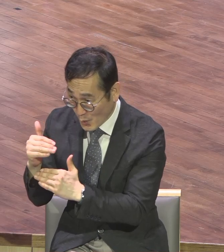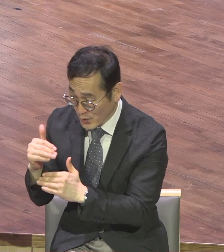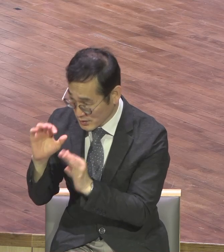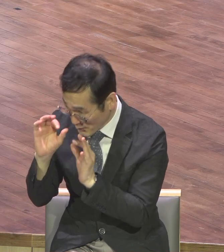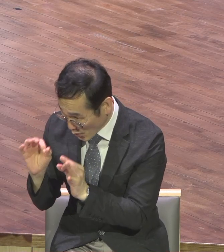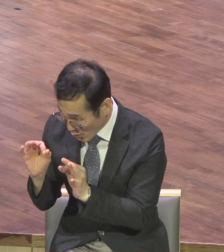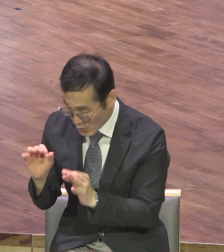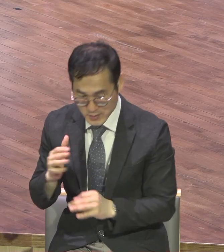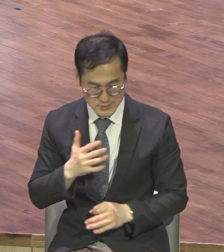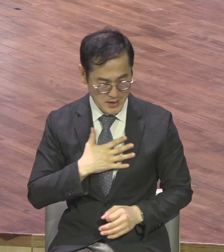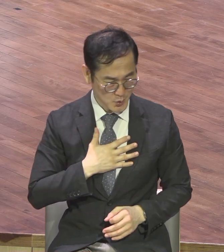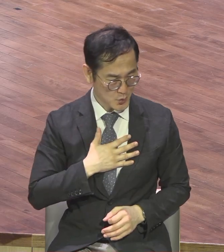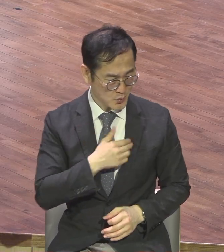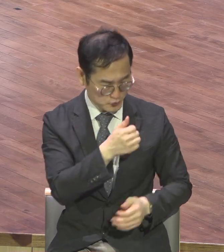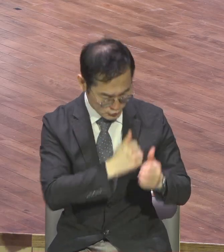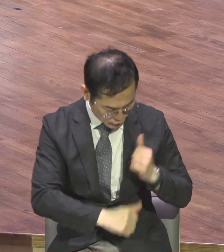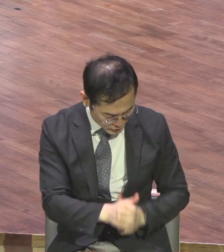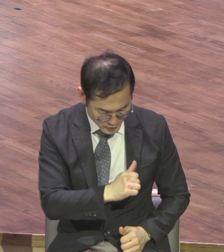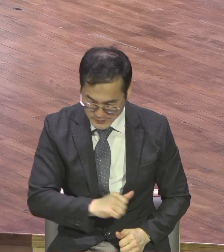17절 봅니다. 17절.